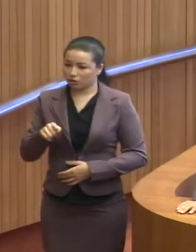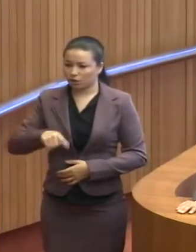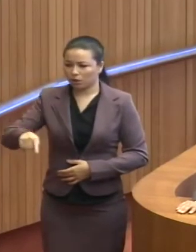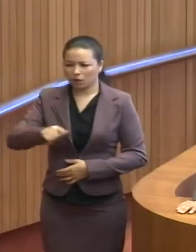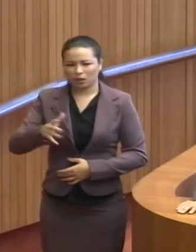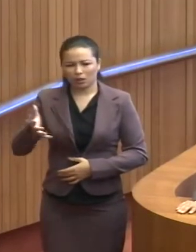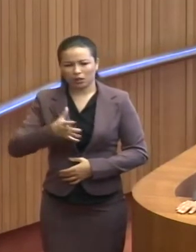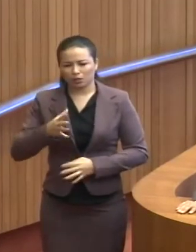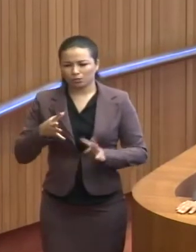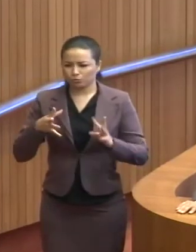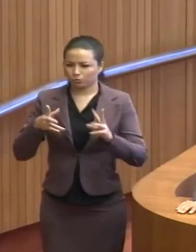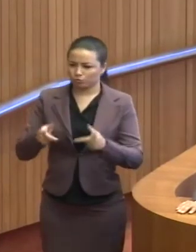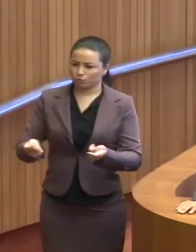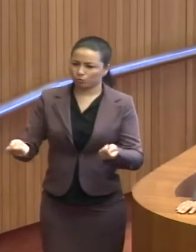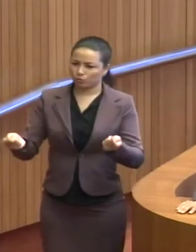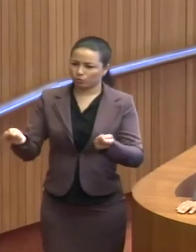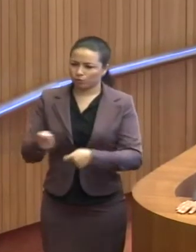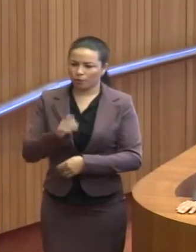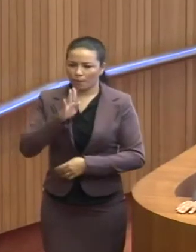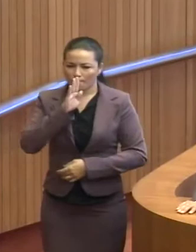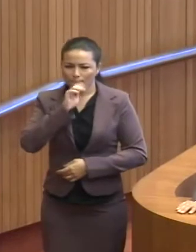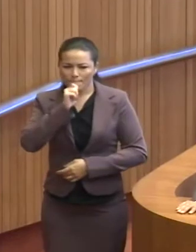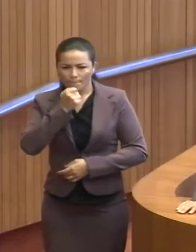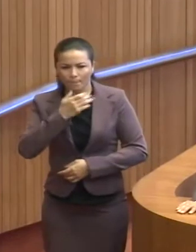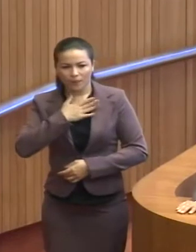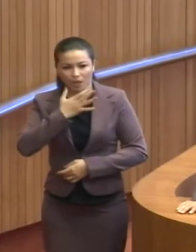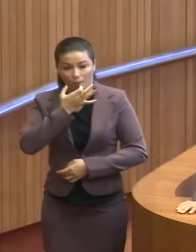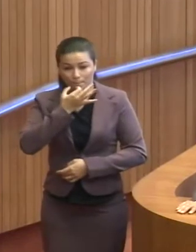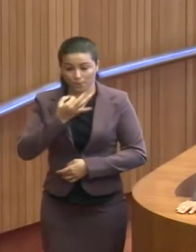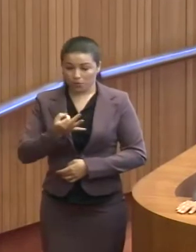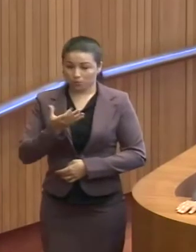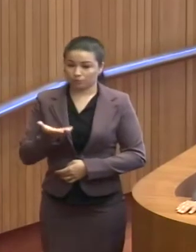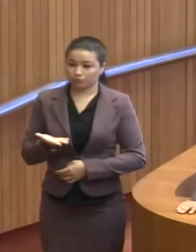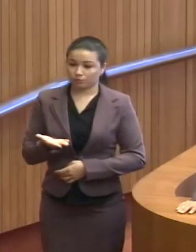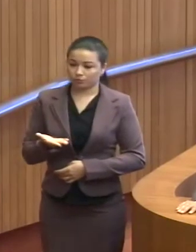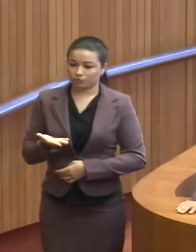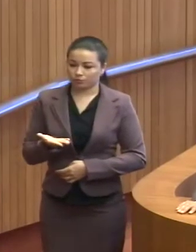Queriam de todas as formas silenciar a minha palavra